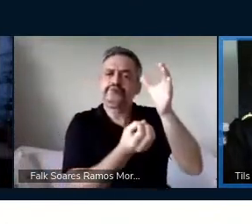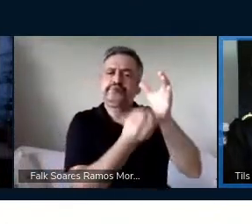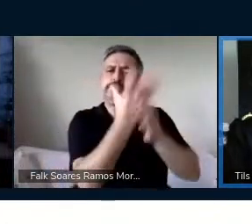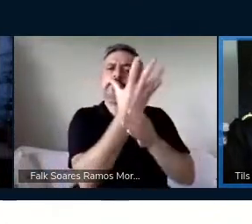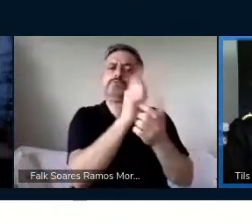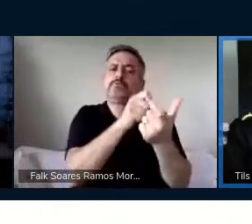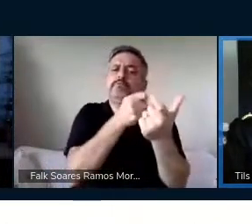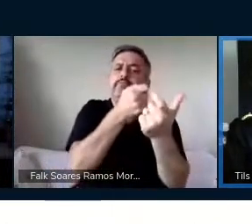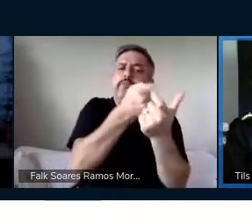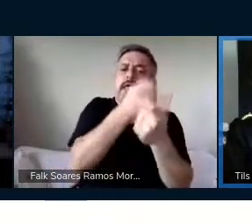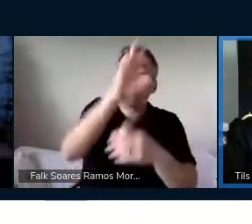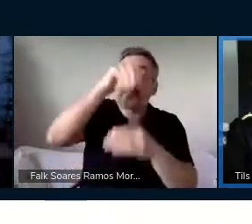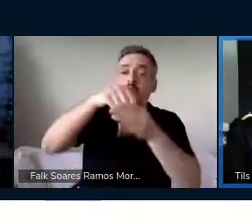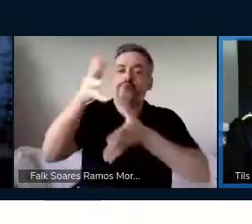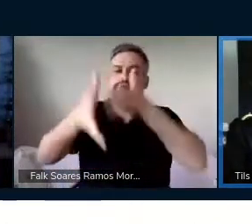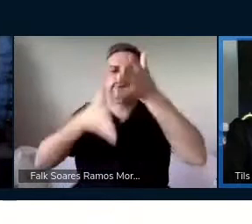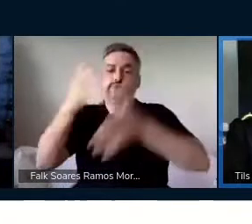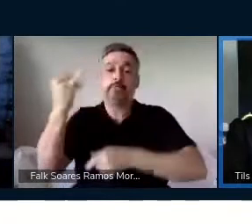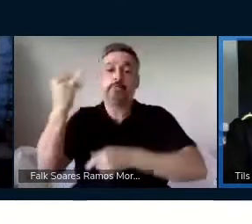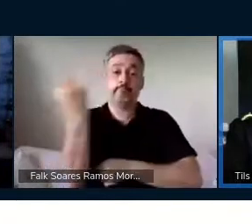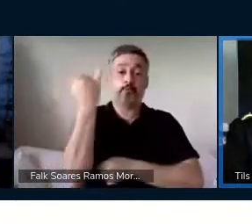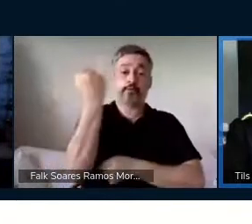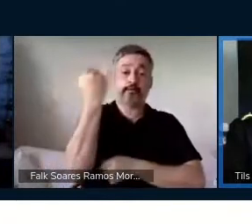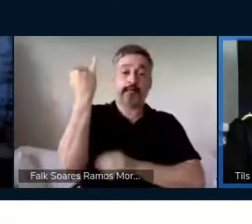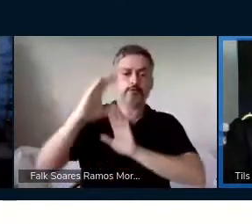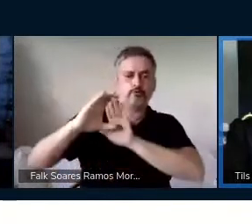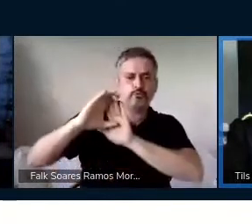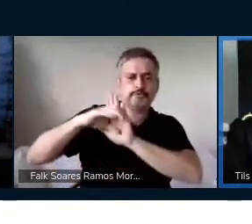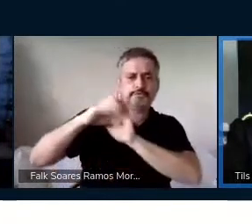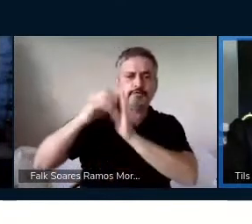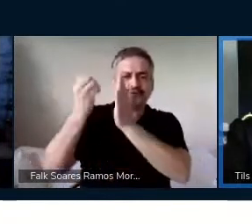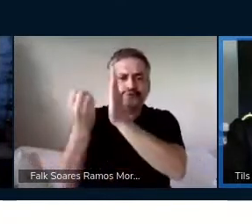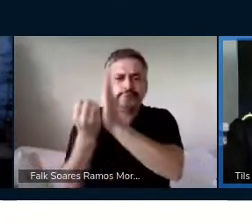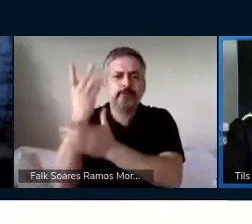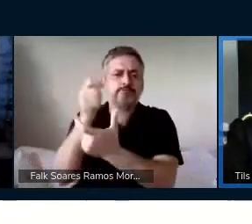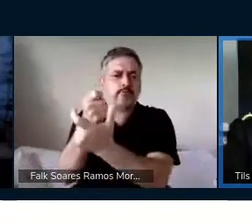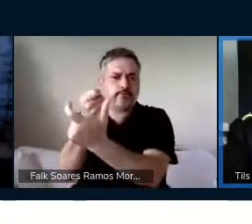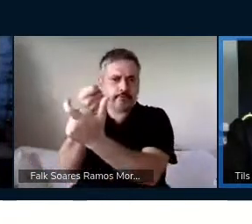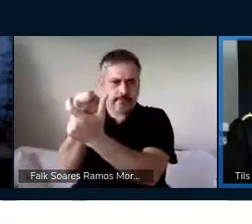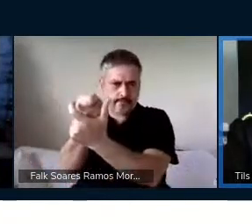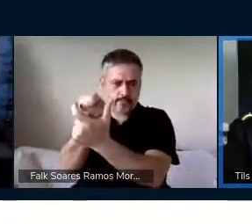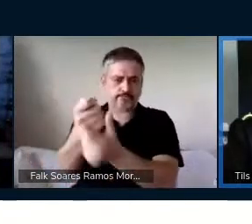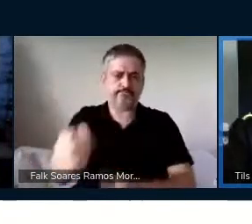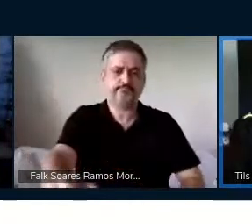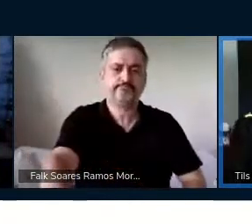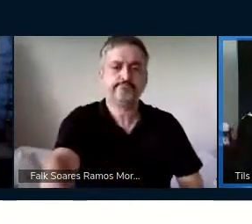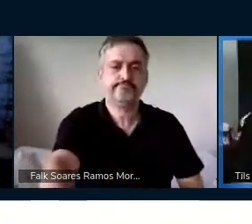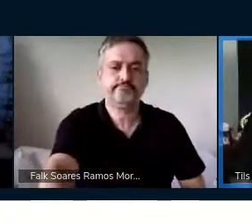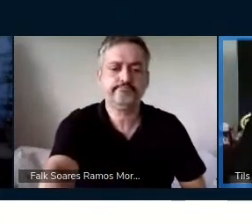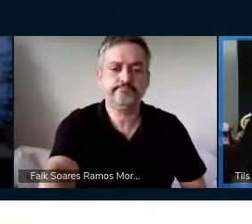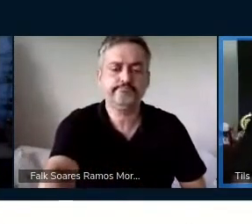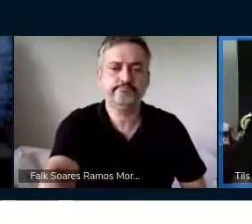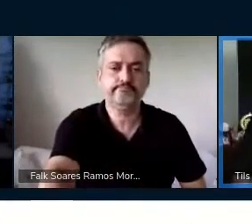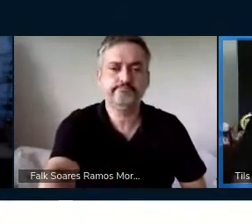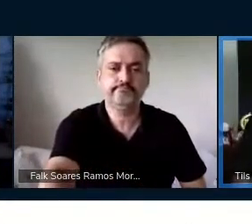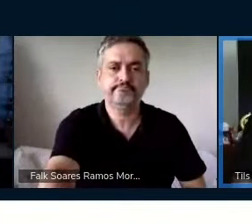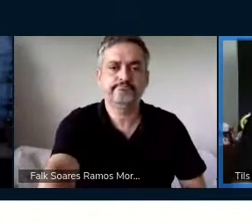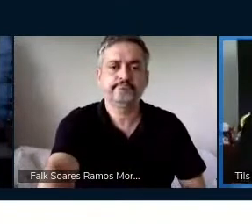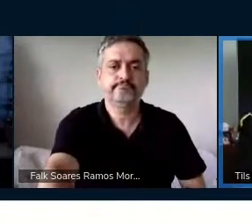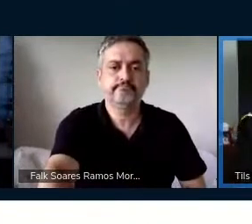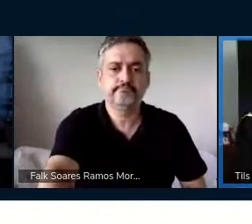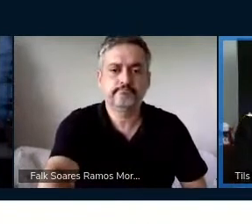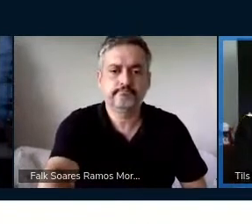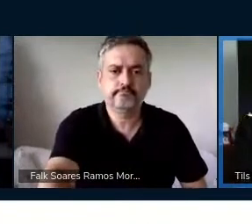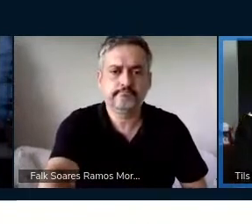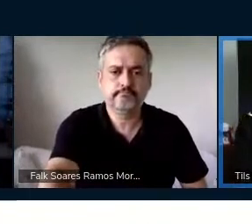registro de línguas. O capítulo 3, concepção dos sinais termos em LSB, a importância do conceito